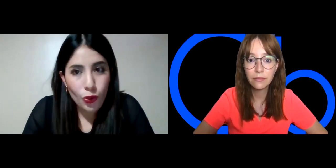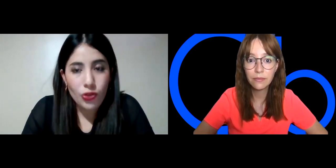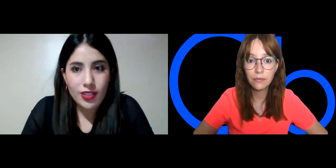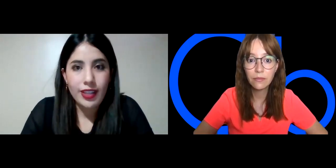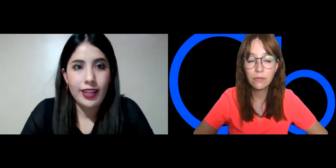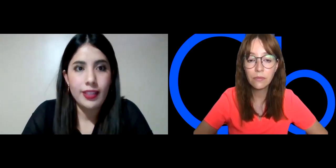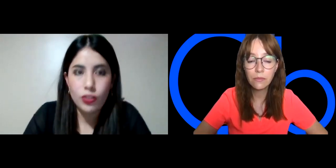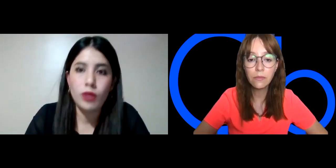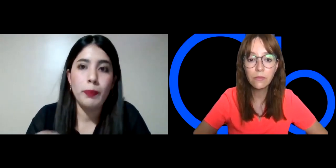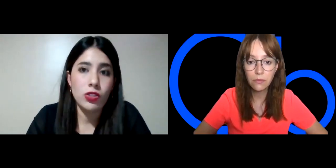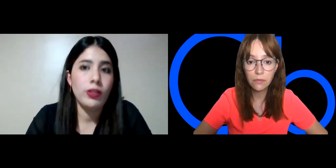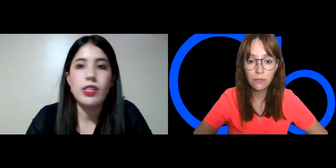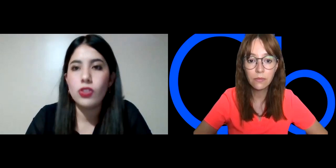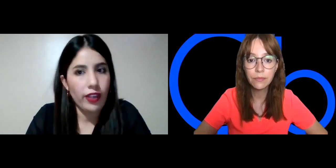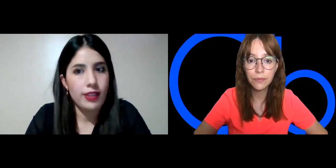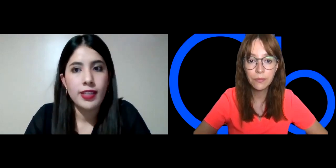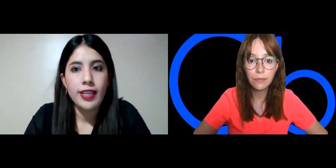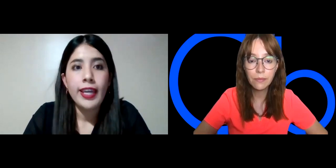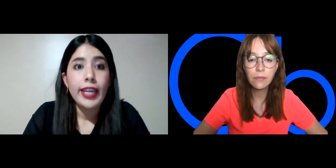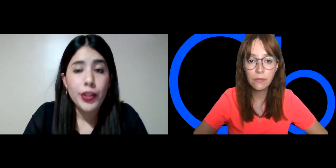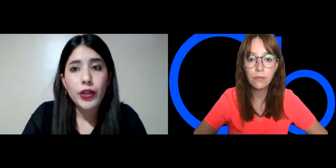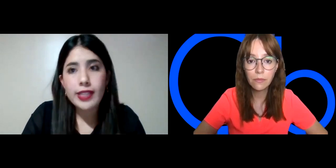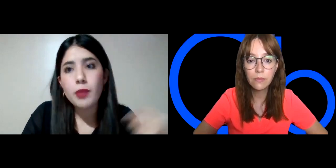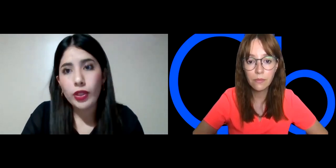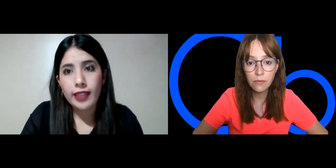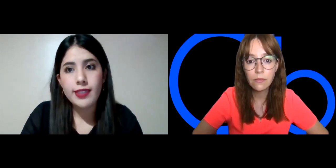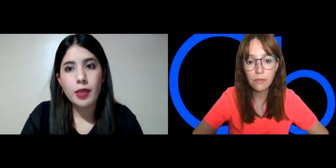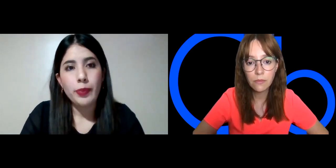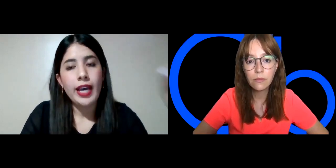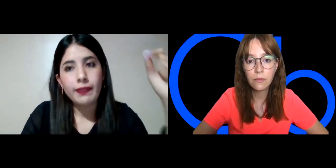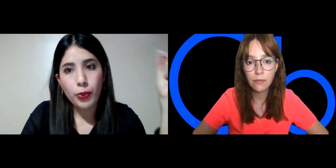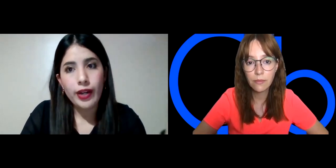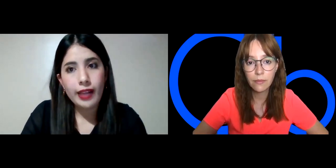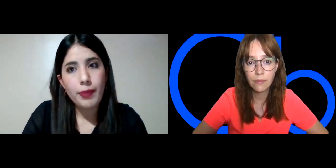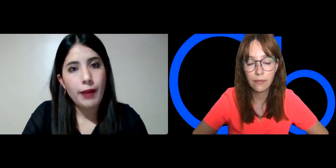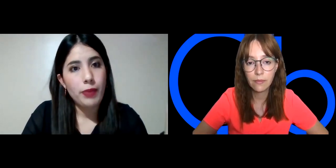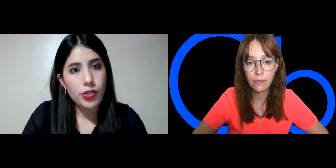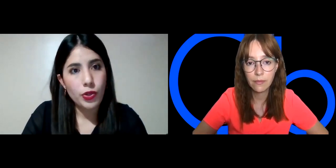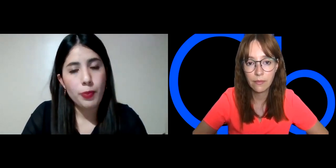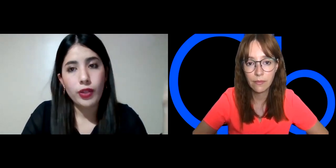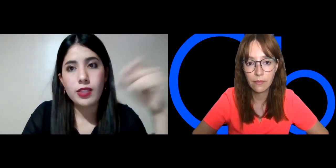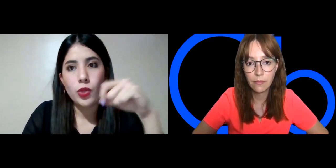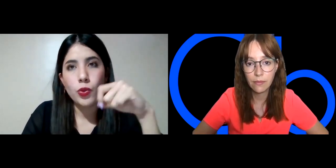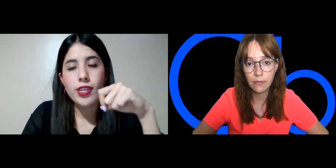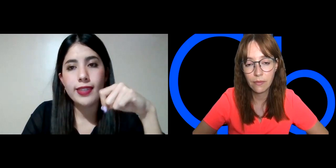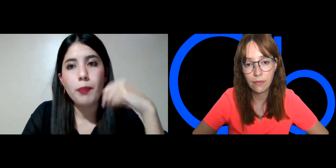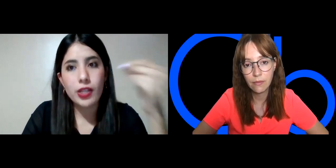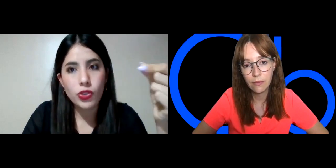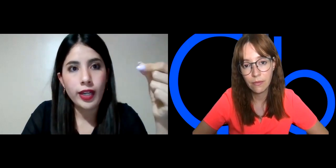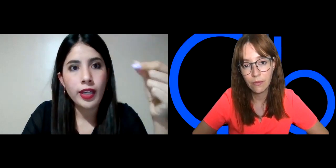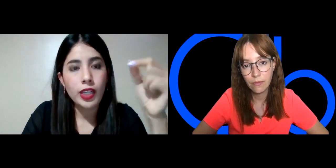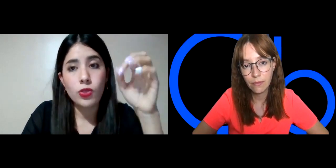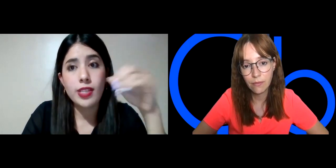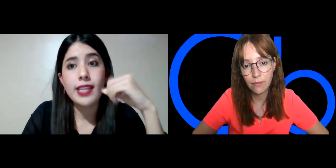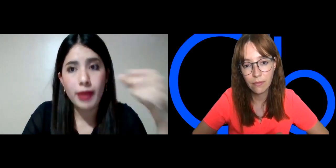son mudos, son personas sordas. Y yo creo que es importante siempre anteponer la palabra persona, porque si uno dice